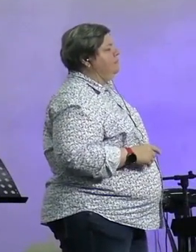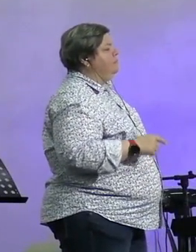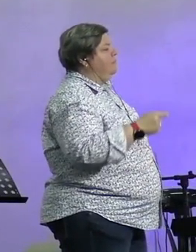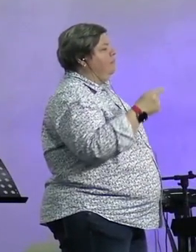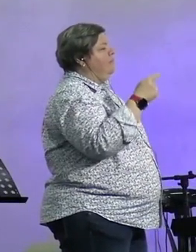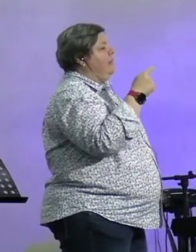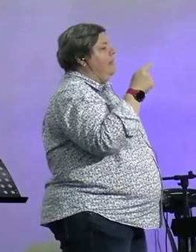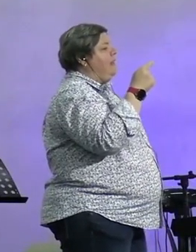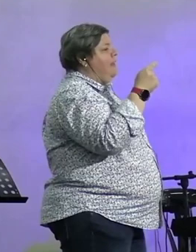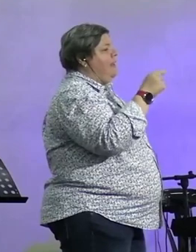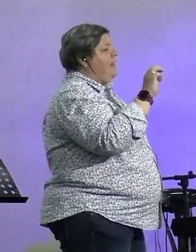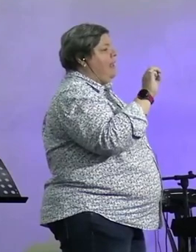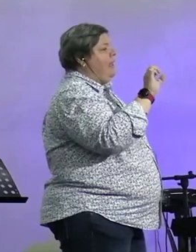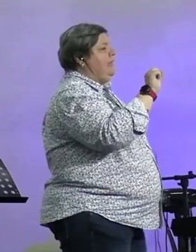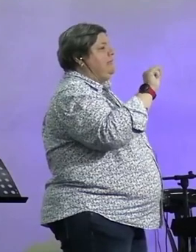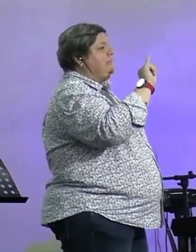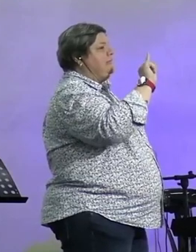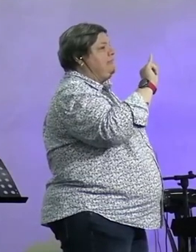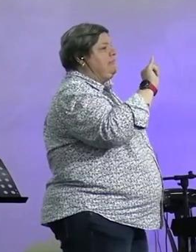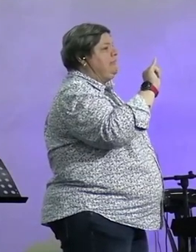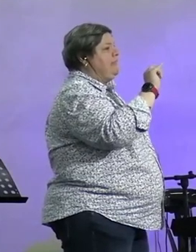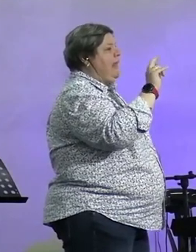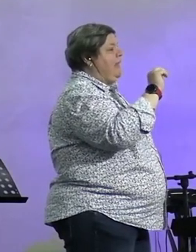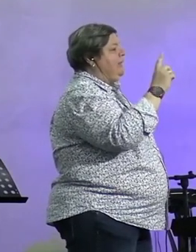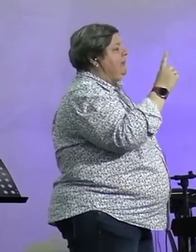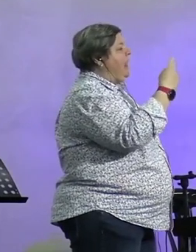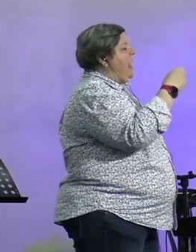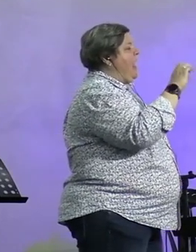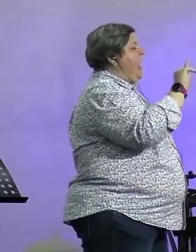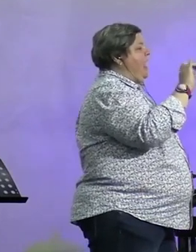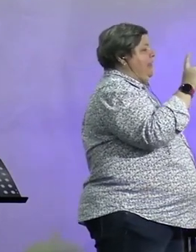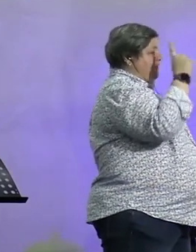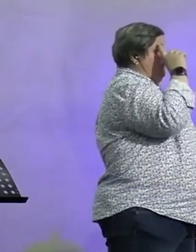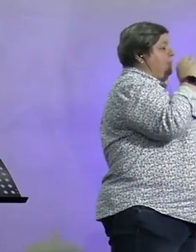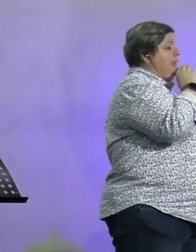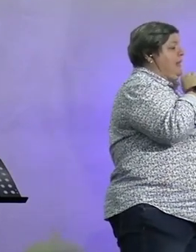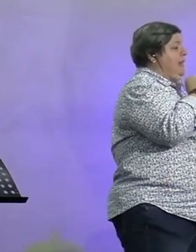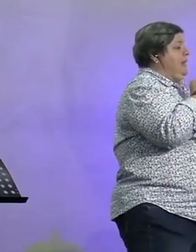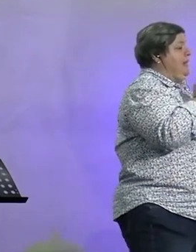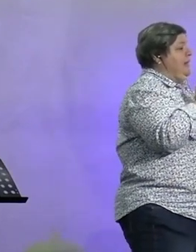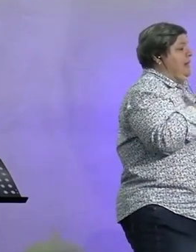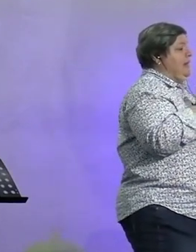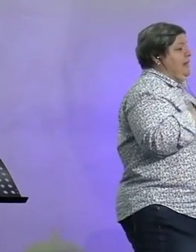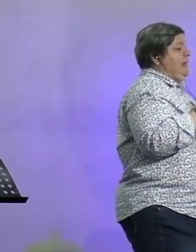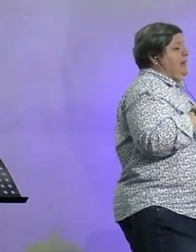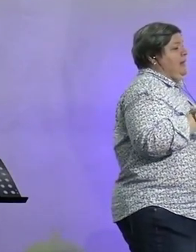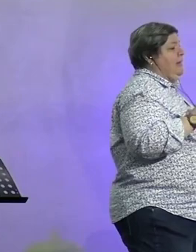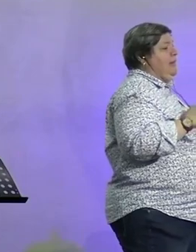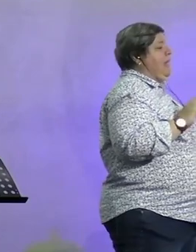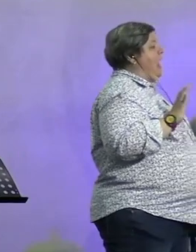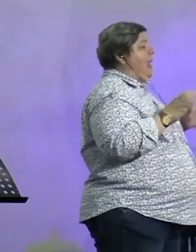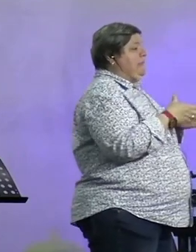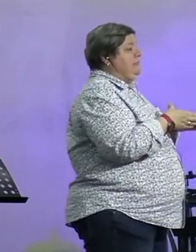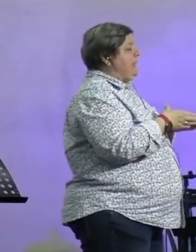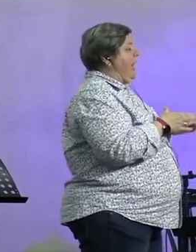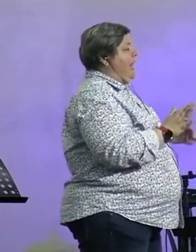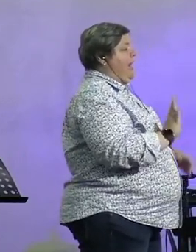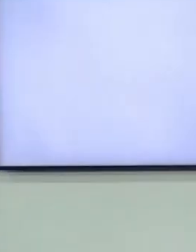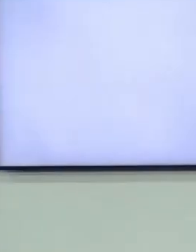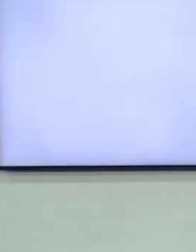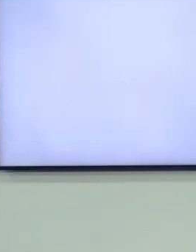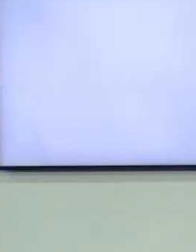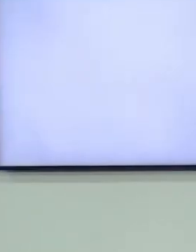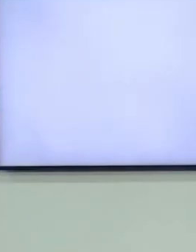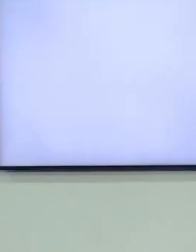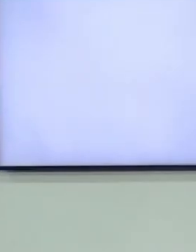kan nie kies wat met my gebeur nie. Ek kan nie kies hoe jy teenoor my optree nie. Partykeer, en weet julle, ek is so 'n sensitiewe siel.